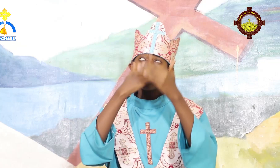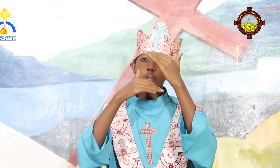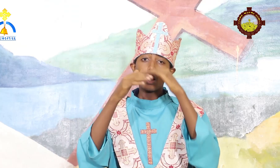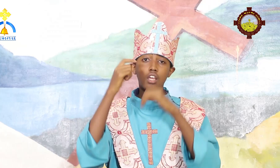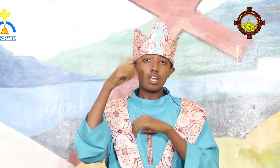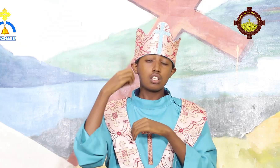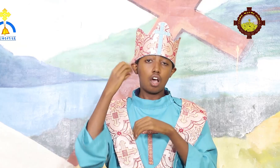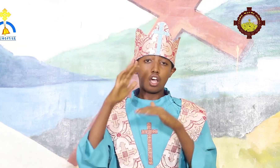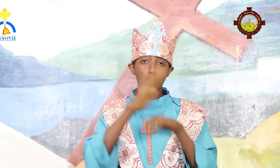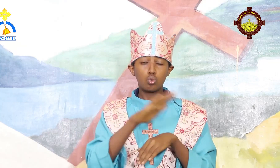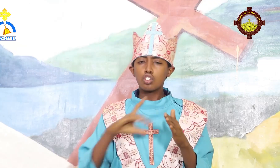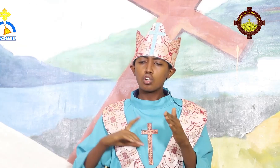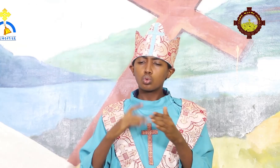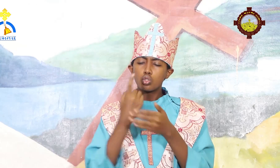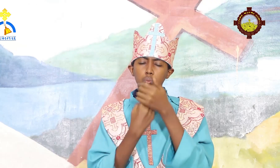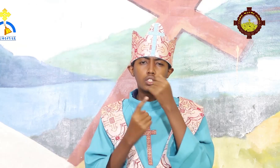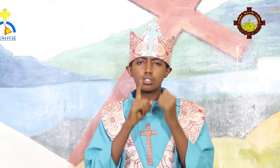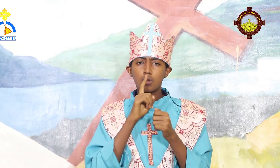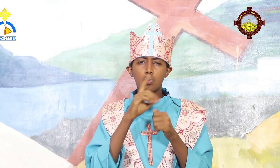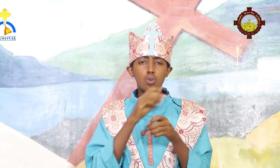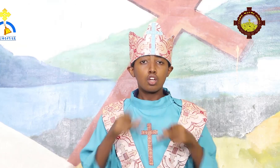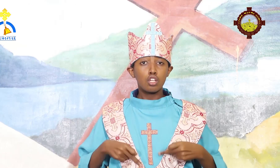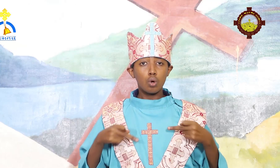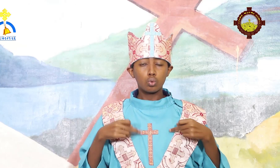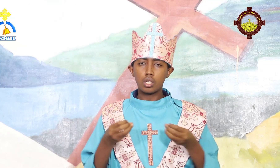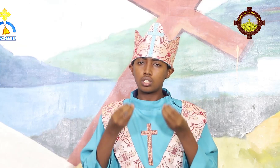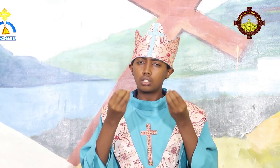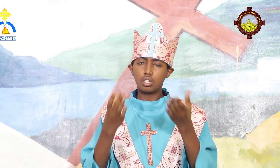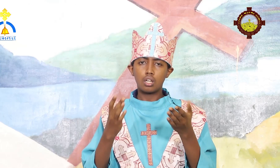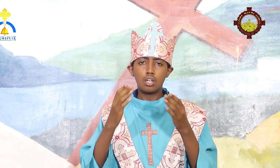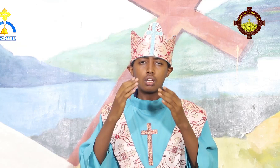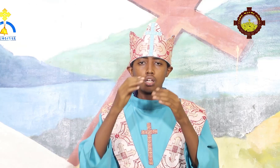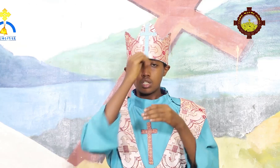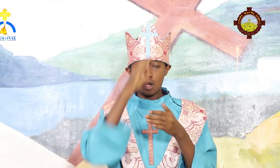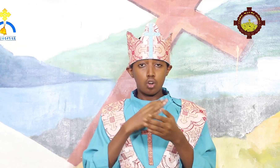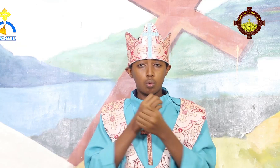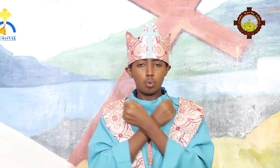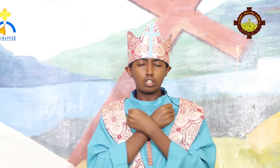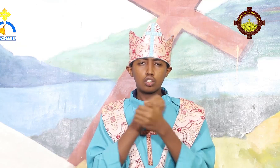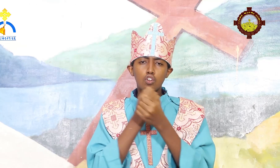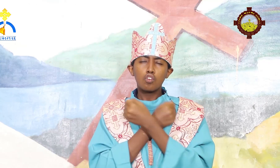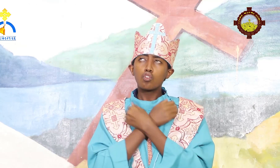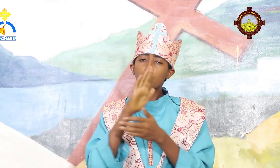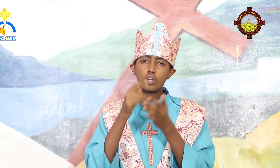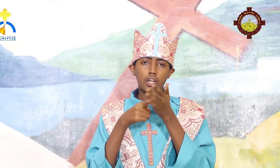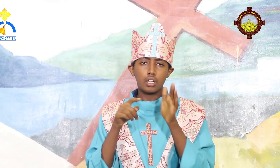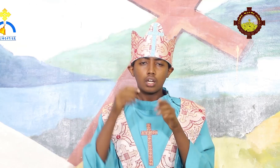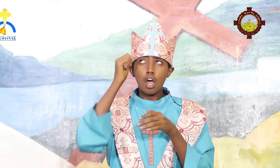የፀሐይ ልጆች ክርስቶስ ብቻ ነው ህይወቱን የሰጠ ሰውን በመውደድ ፍቅሩን የገለጠ አንቺ